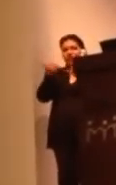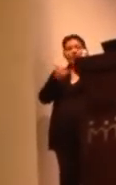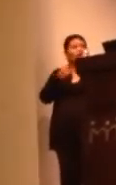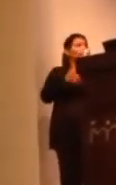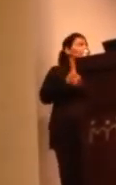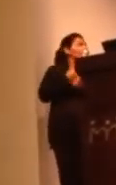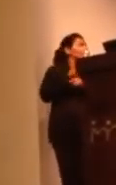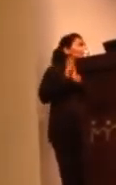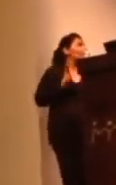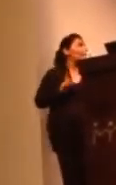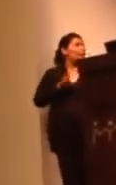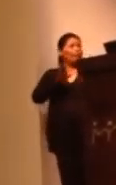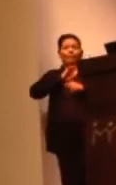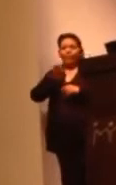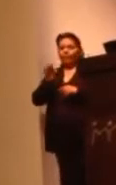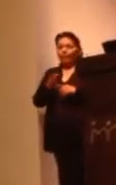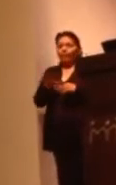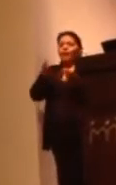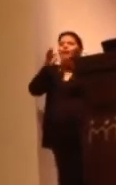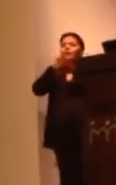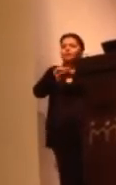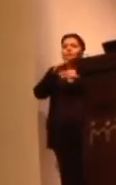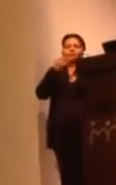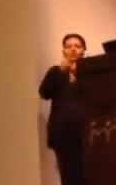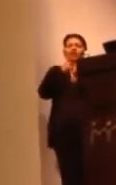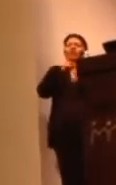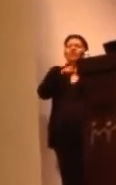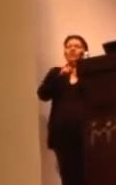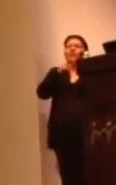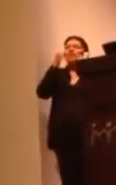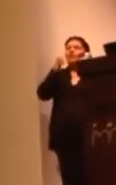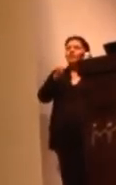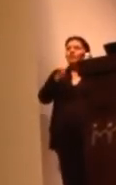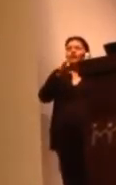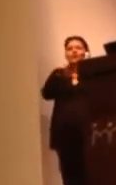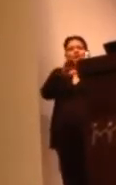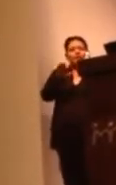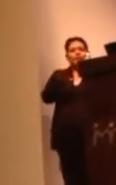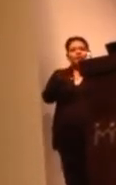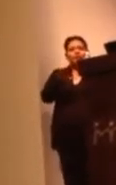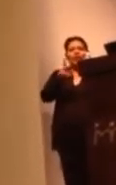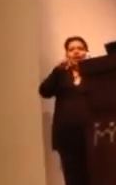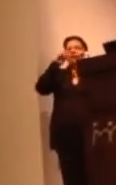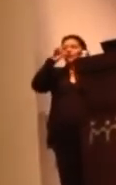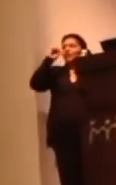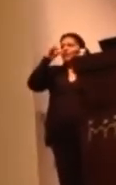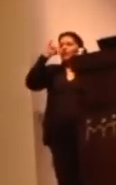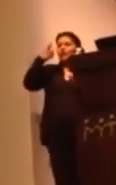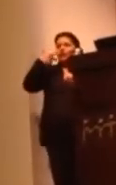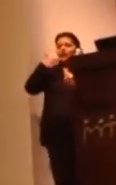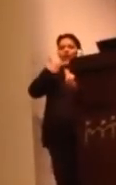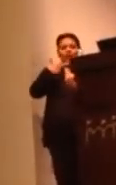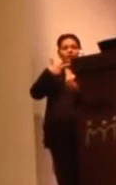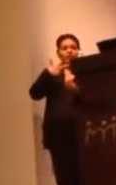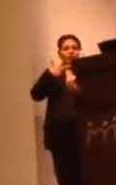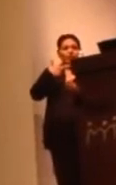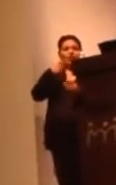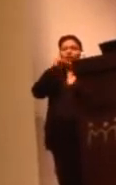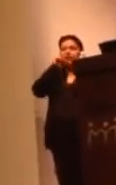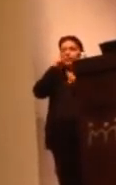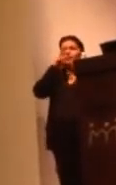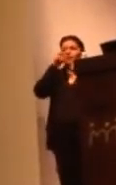Entonces ya puedes ubicarlo, ok. ¿Dónde quedaría, por ejemplo, un TDAH, vamos a